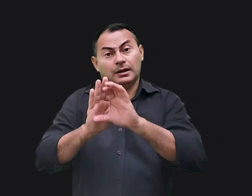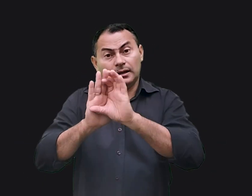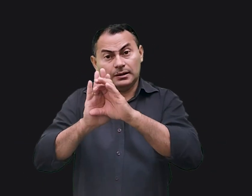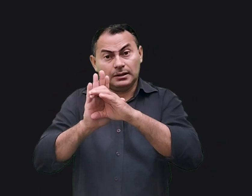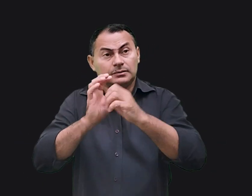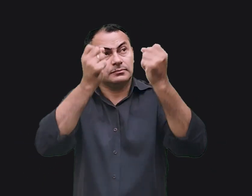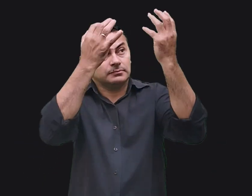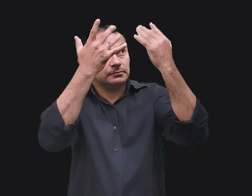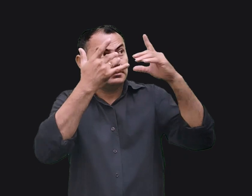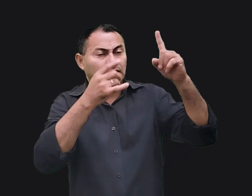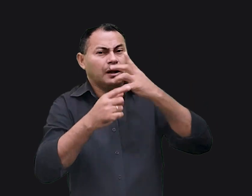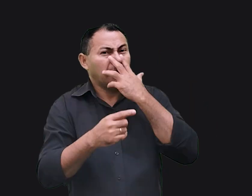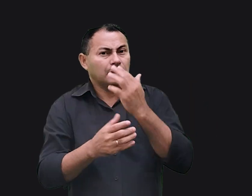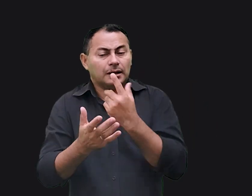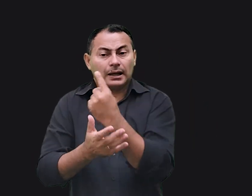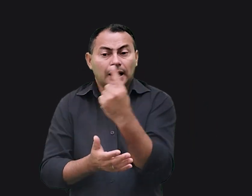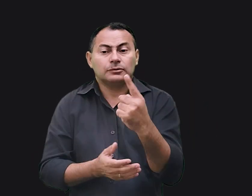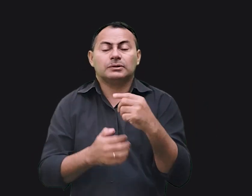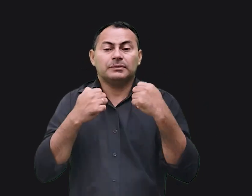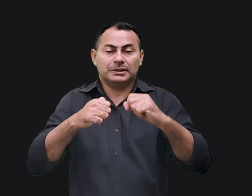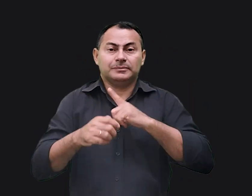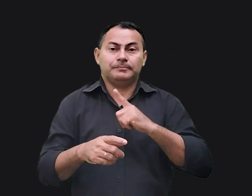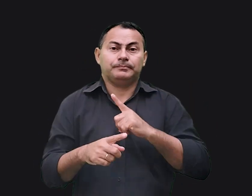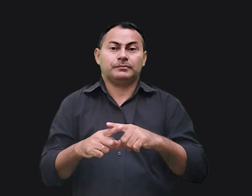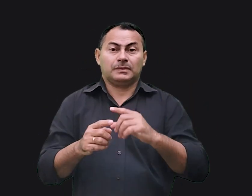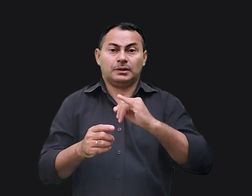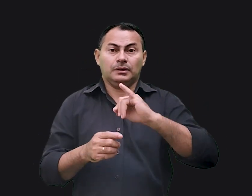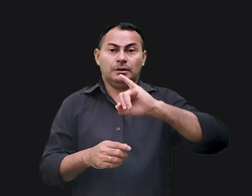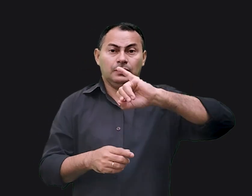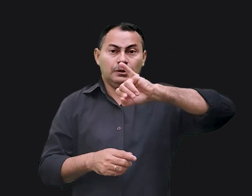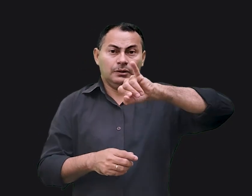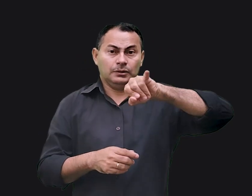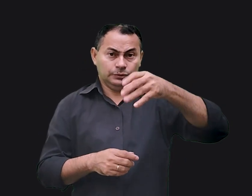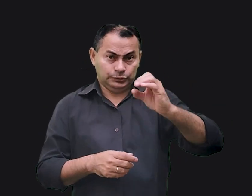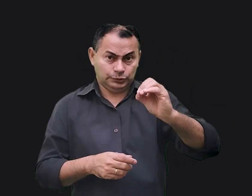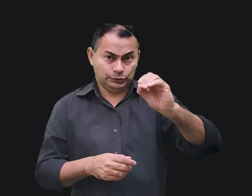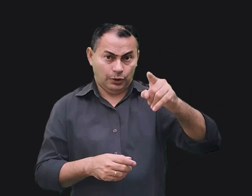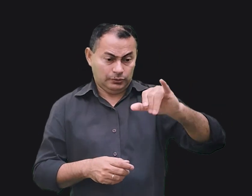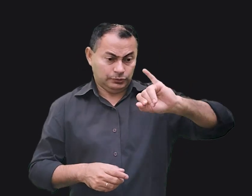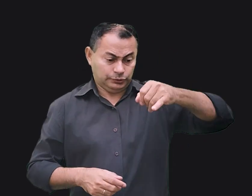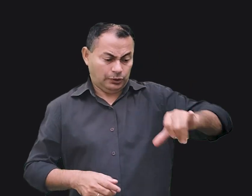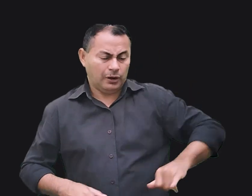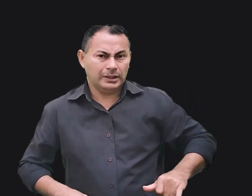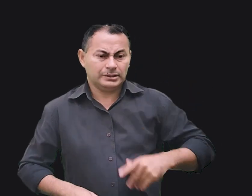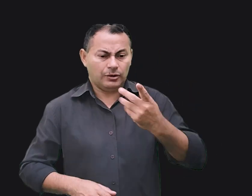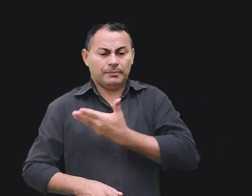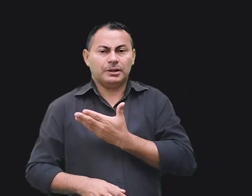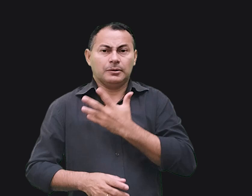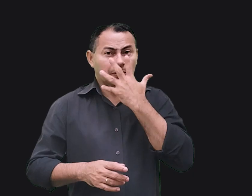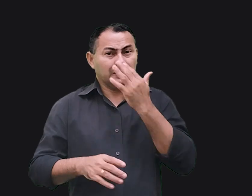de Deus, mas achamos que cada um tem o que merece. Jó e seus amigos acreditavam nisso e parece que os apóstolos